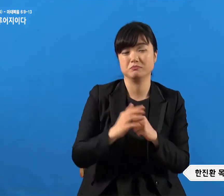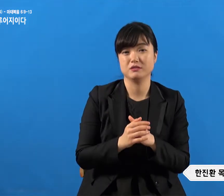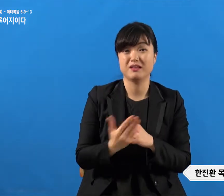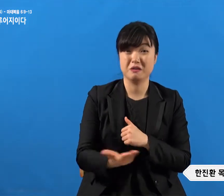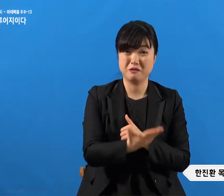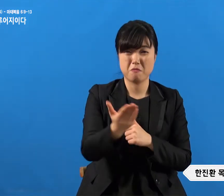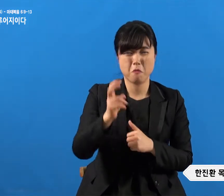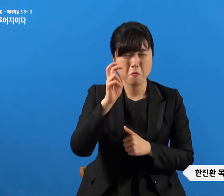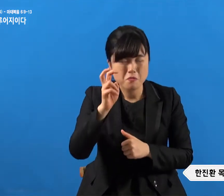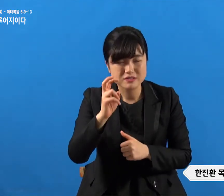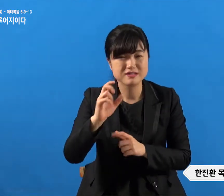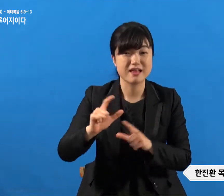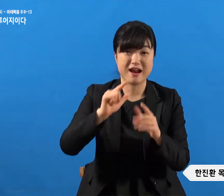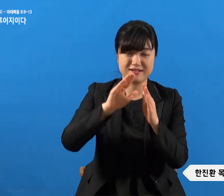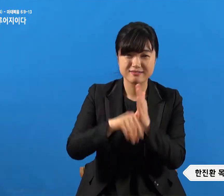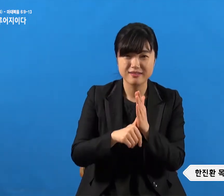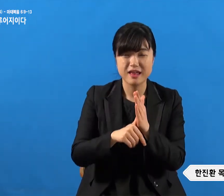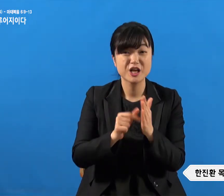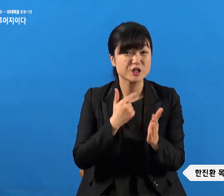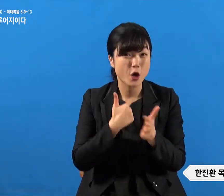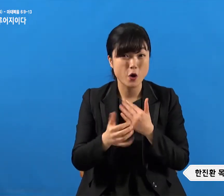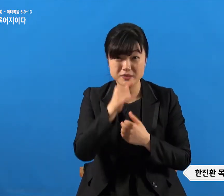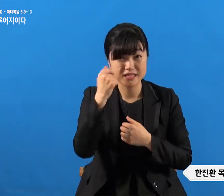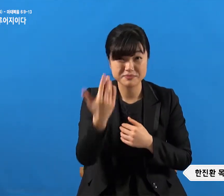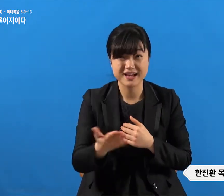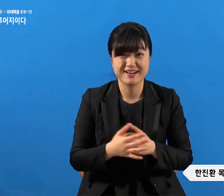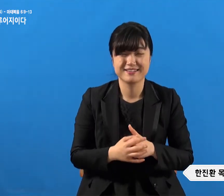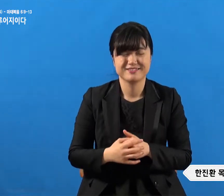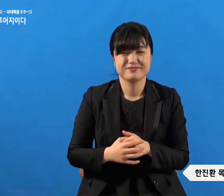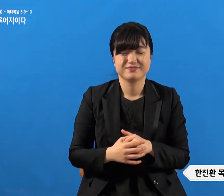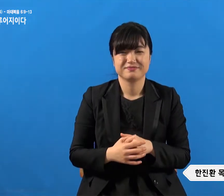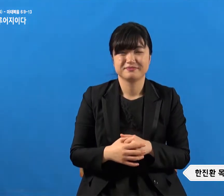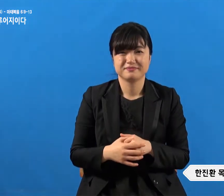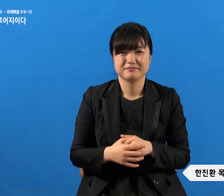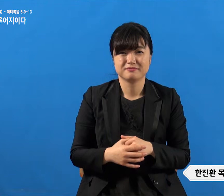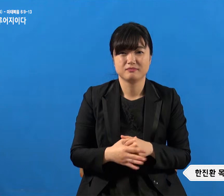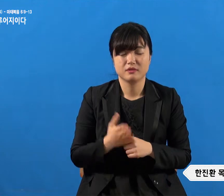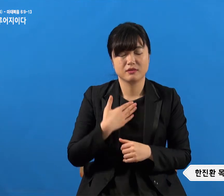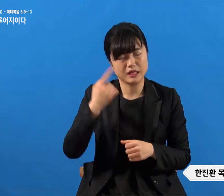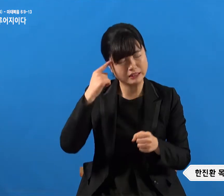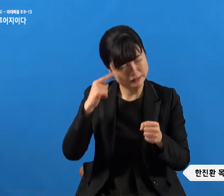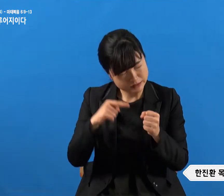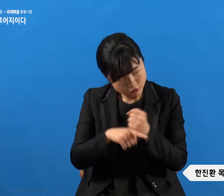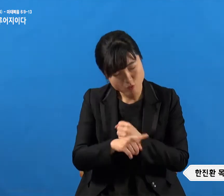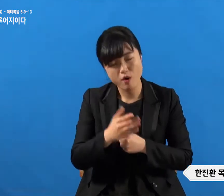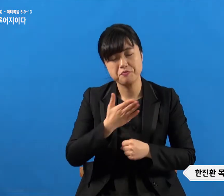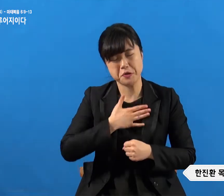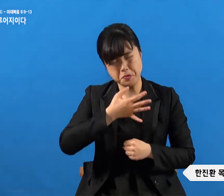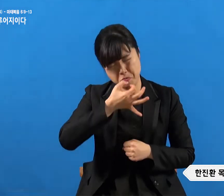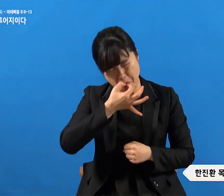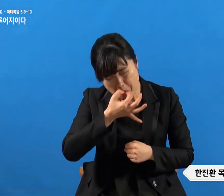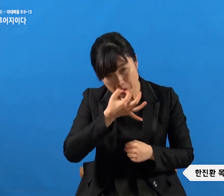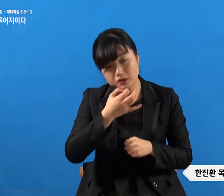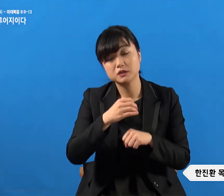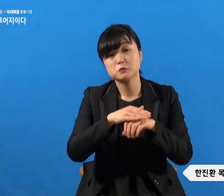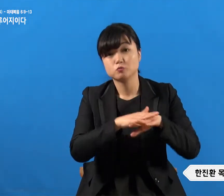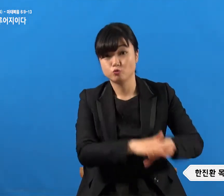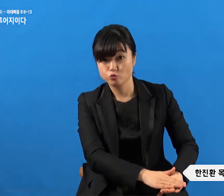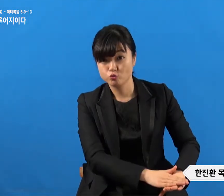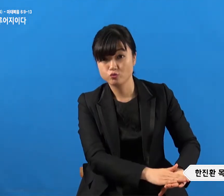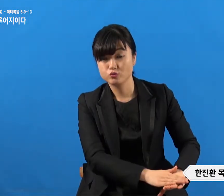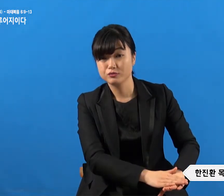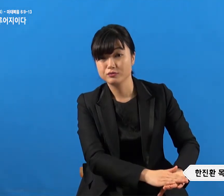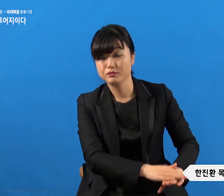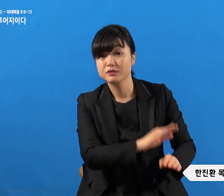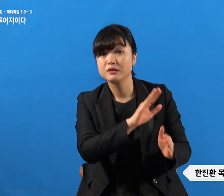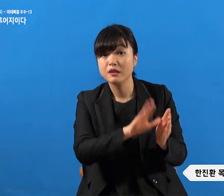여러분, 혹시 살아오면서 그런 경험이 없으십니까? 내 뜻과 내 욕심을